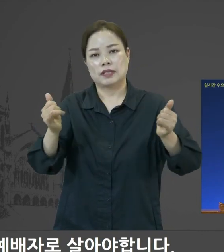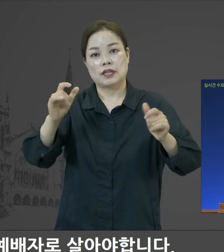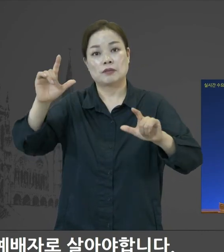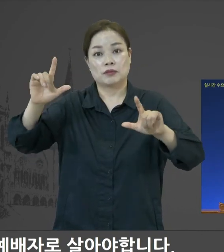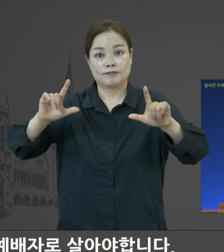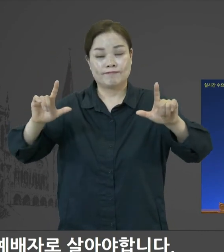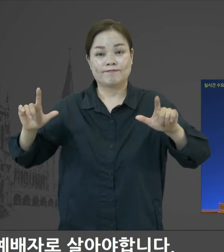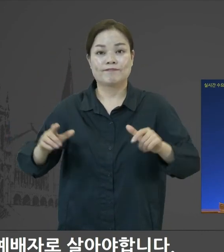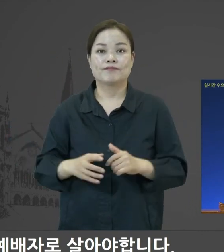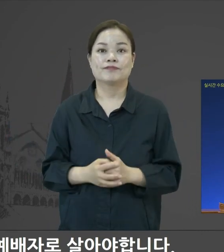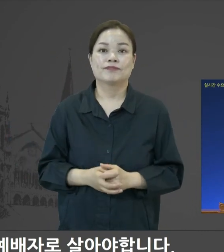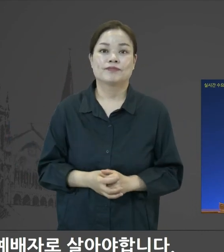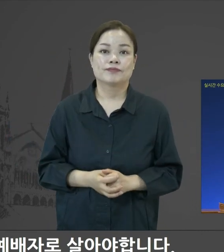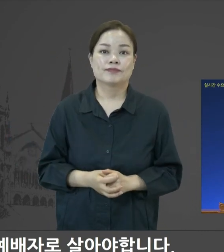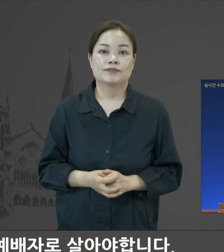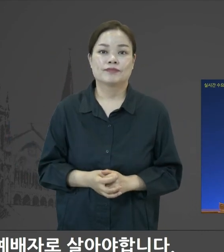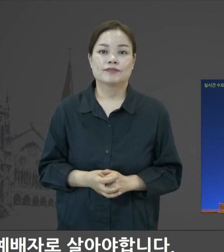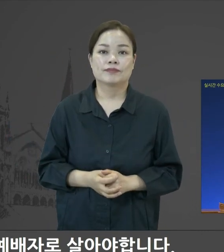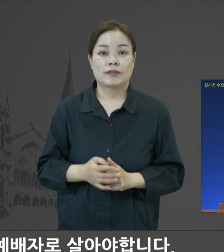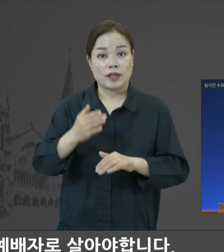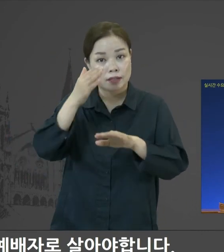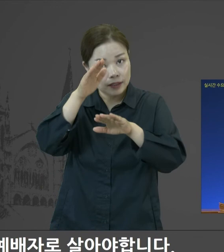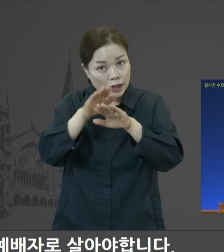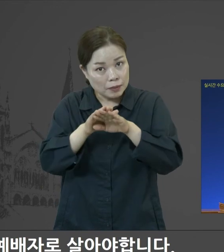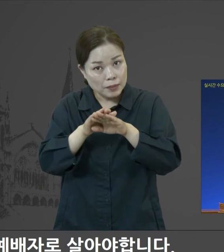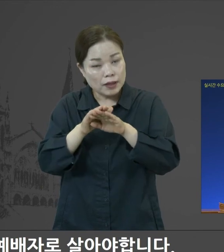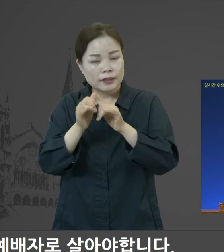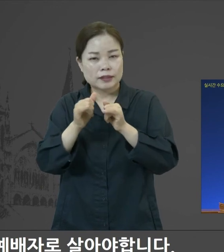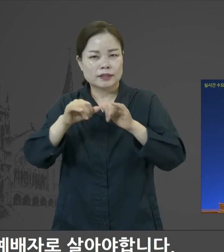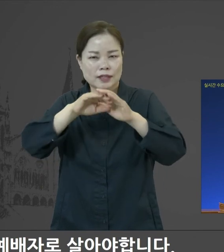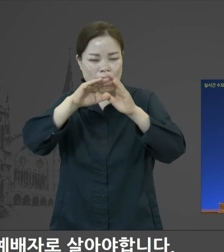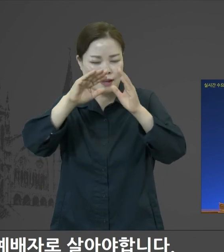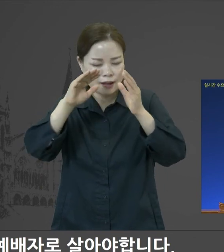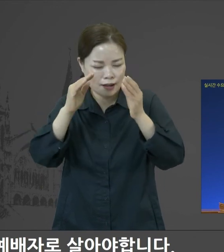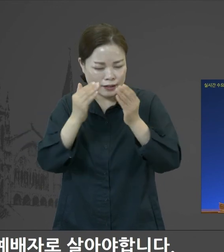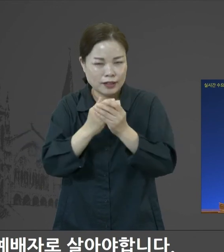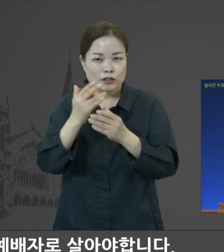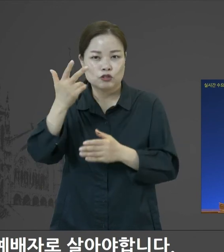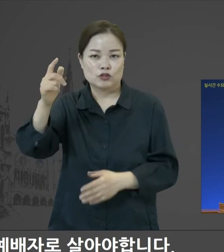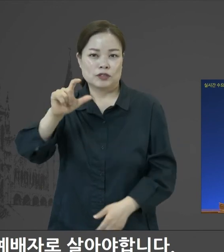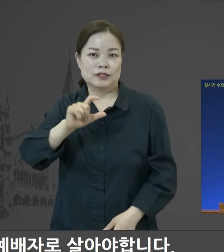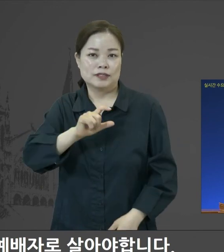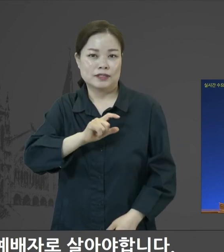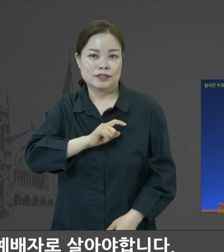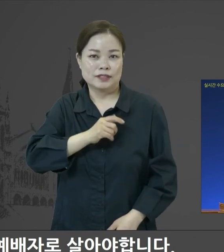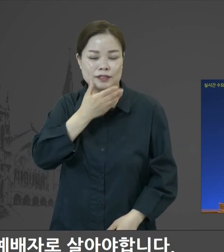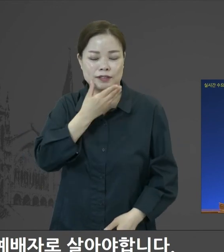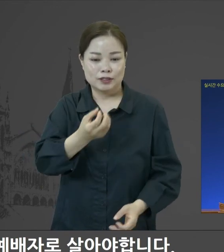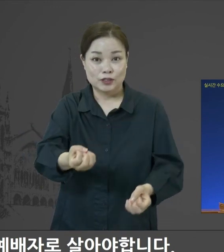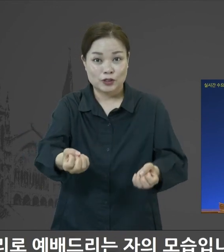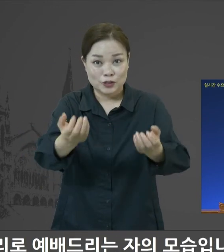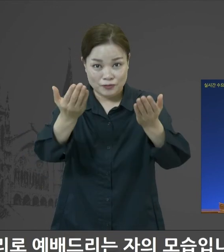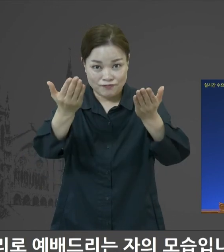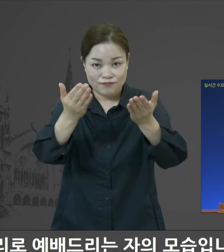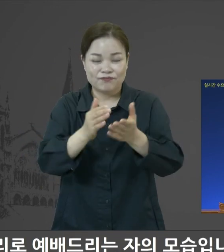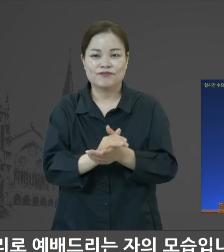것입니다. 그러한 예배자가 다 되시기를 주님 이름으로